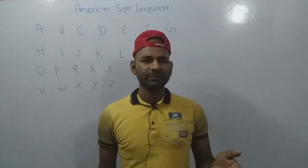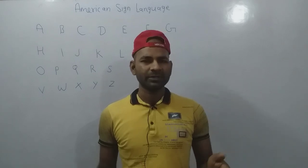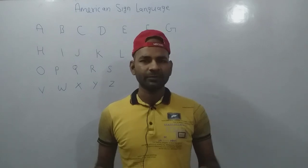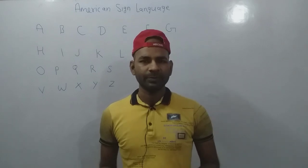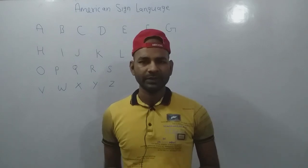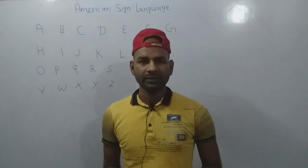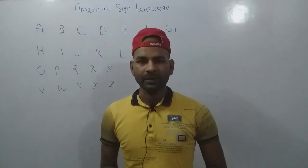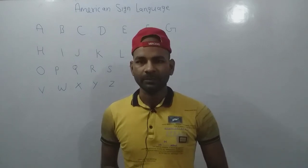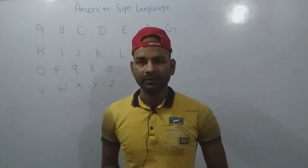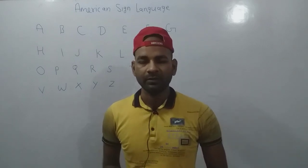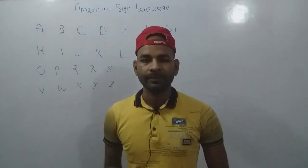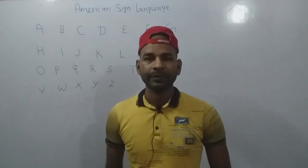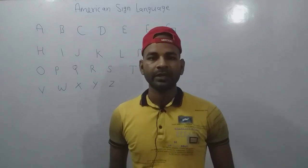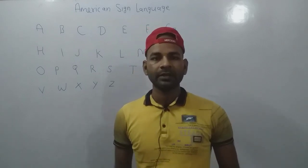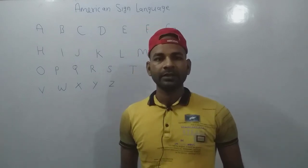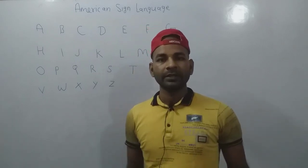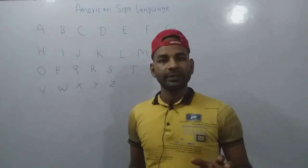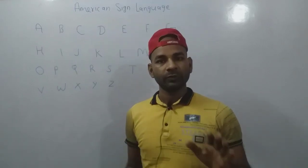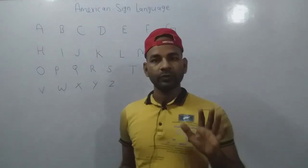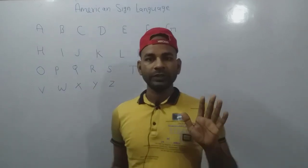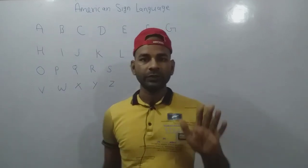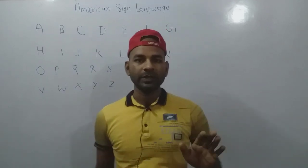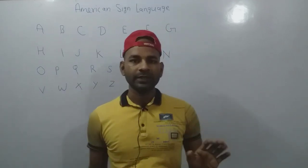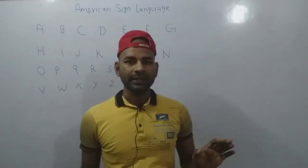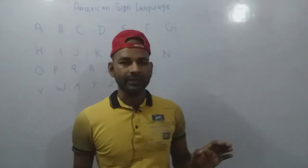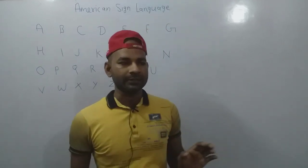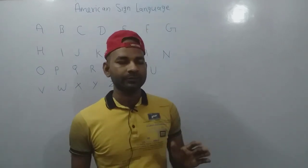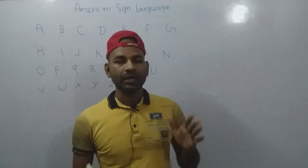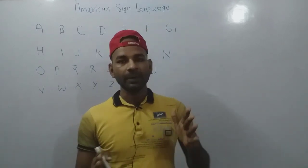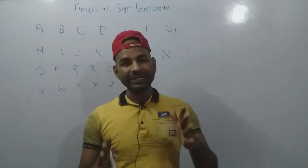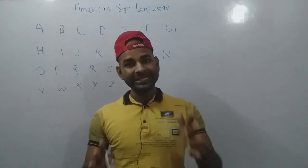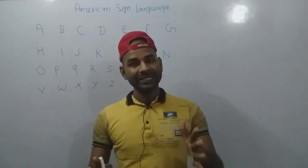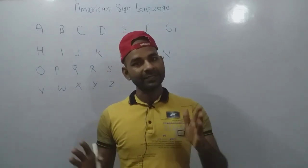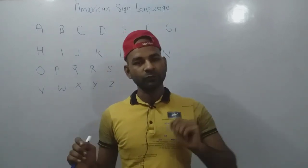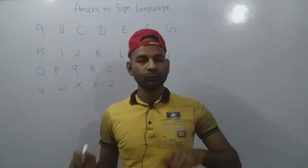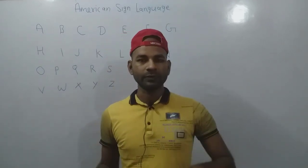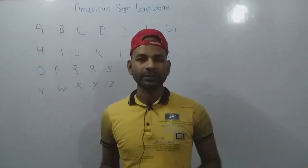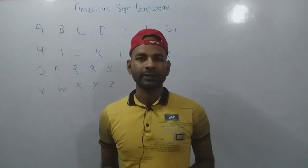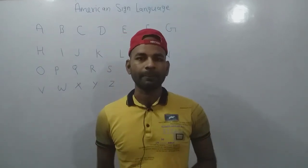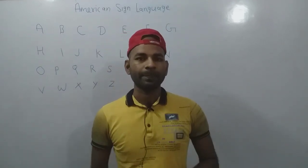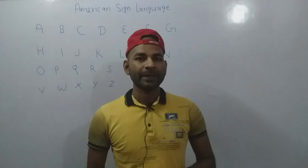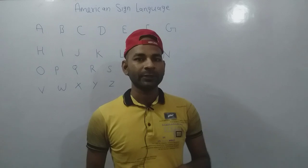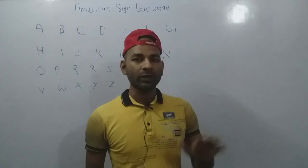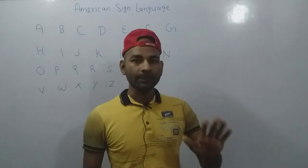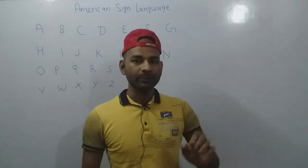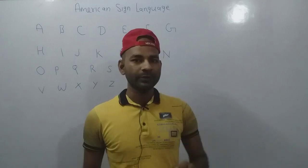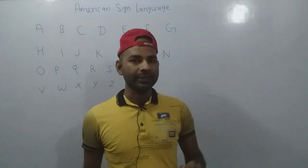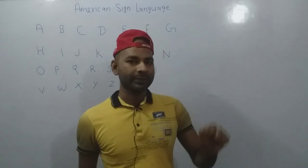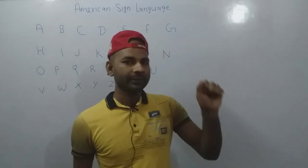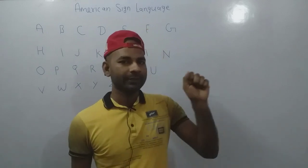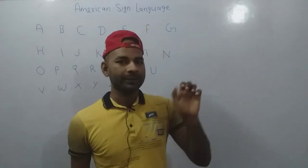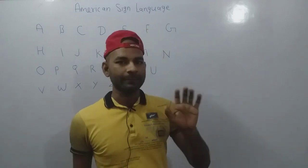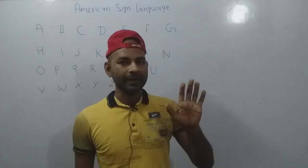some pieces of apple. So you can say like that. आप इस तरह से उसको बोल सकते हैं। तो एप्पल बोलने के लिए आपके